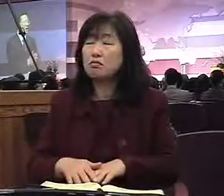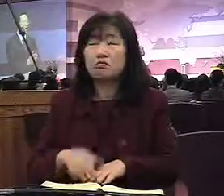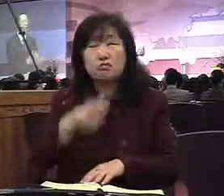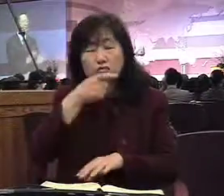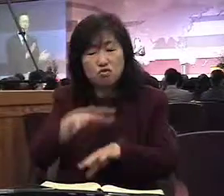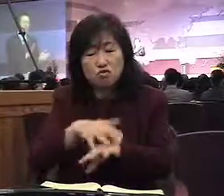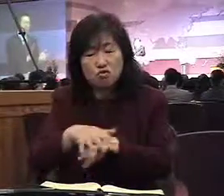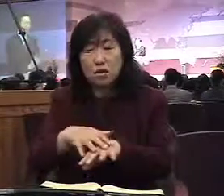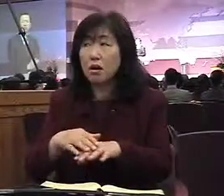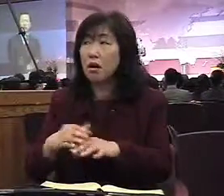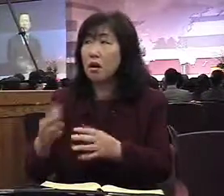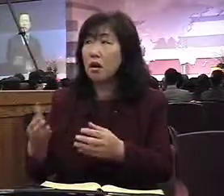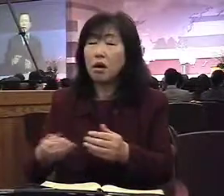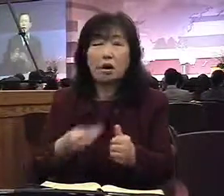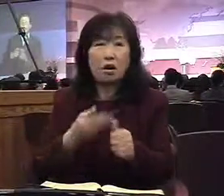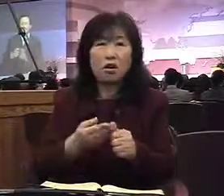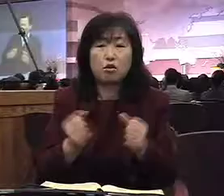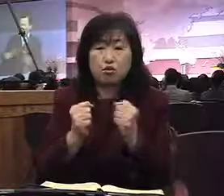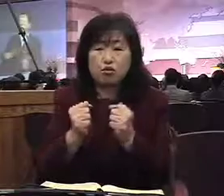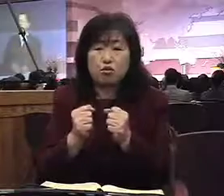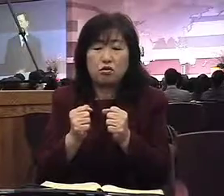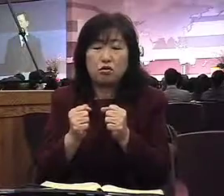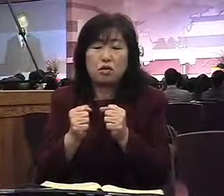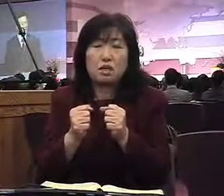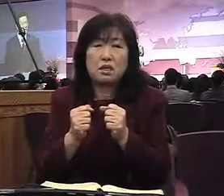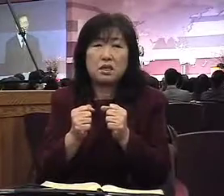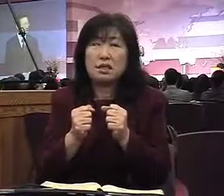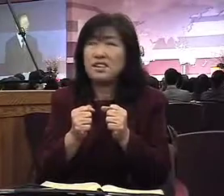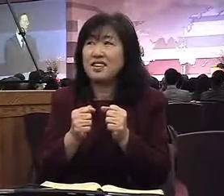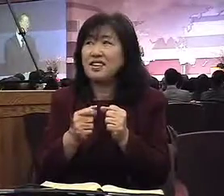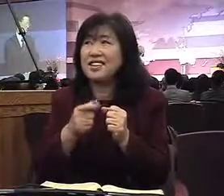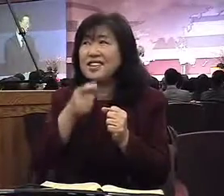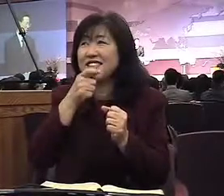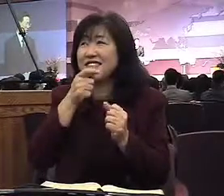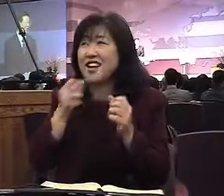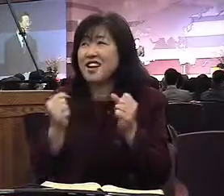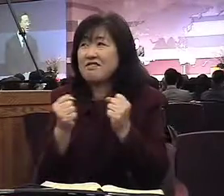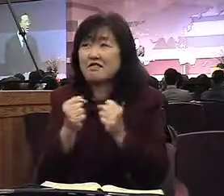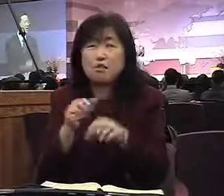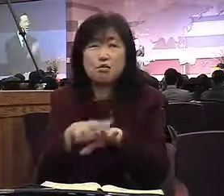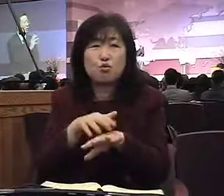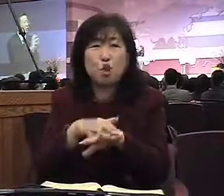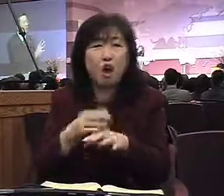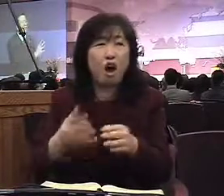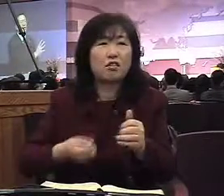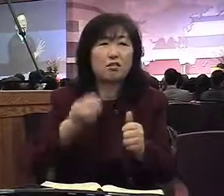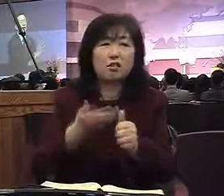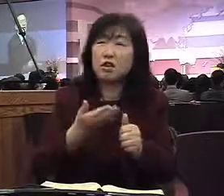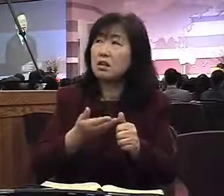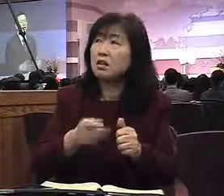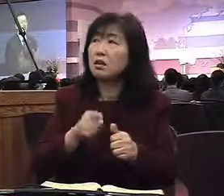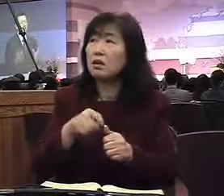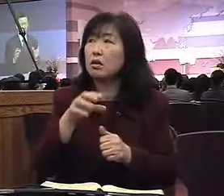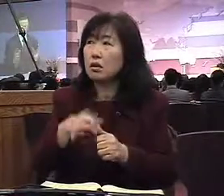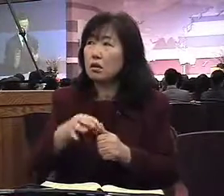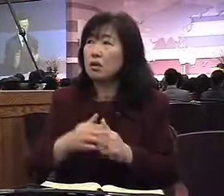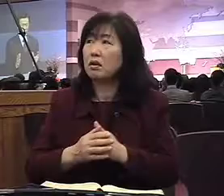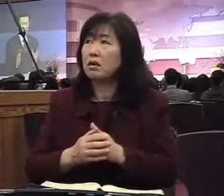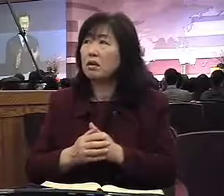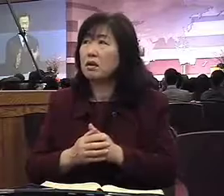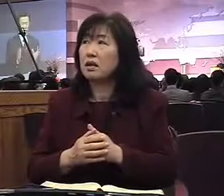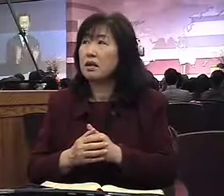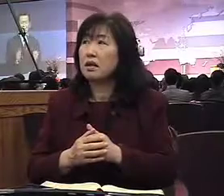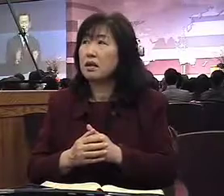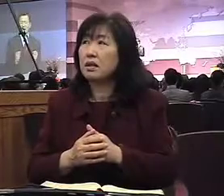나오는데 아니 추운 겨울에 왜 찬 물수건을 주는지 난 이해를 못하겠어요. 그런데 거기 들어가니까